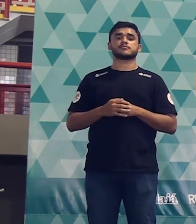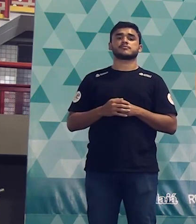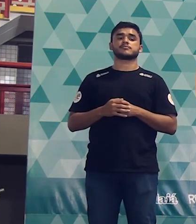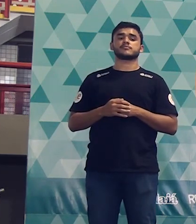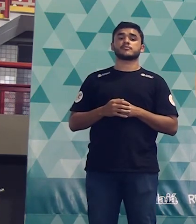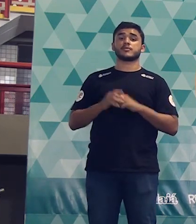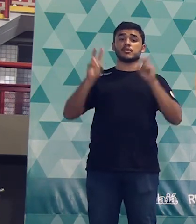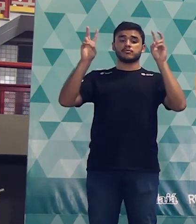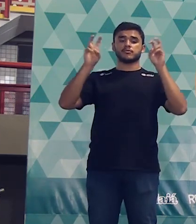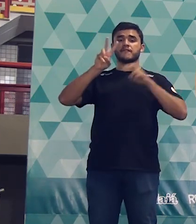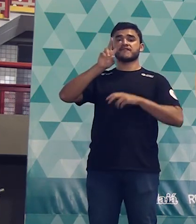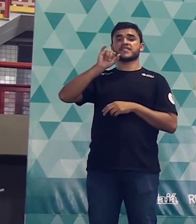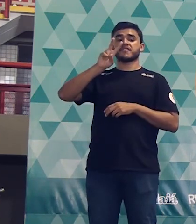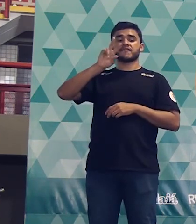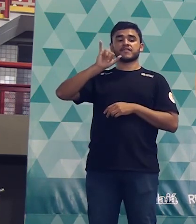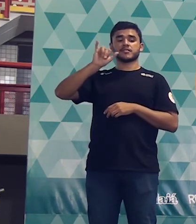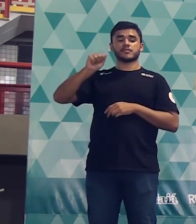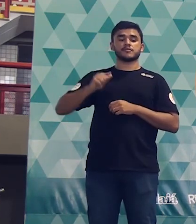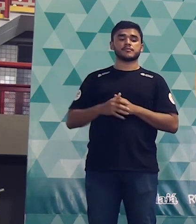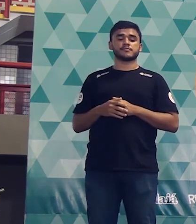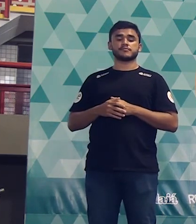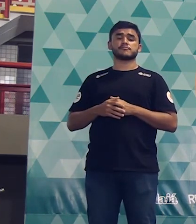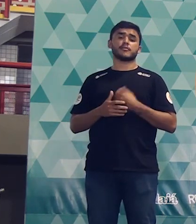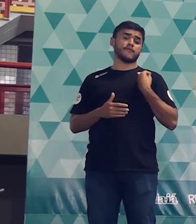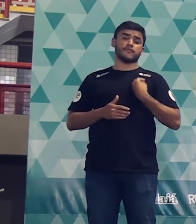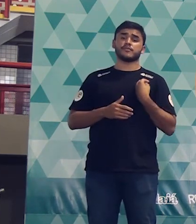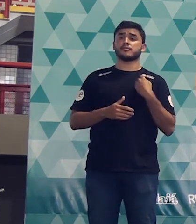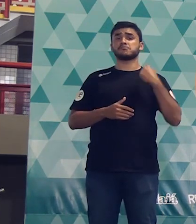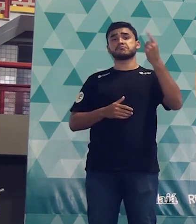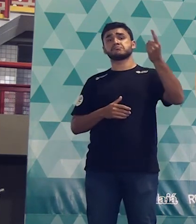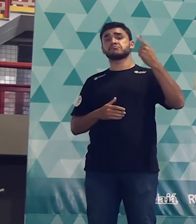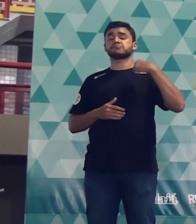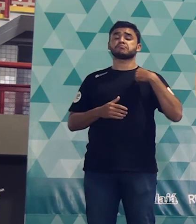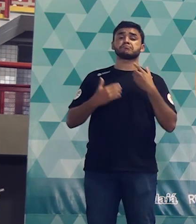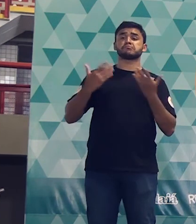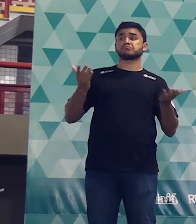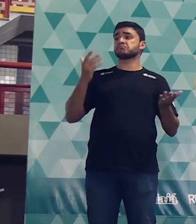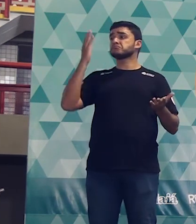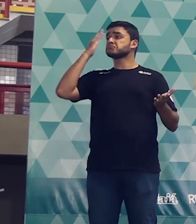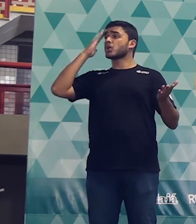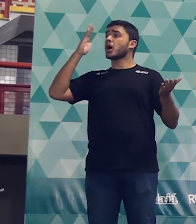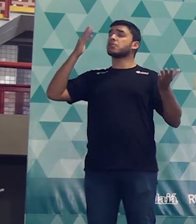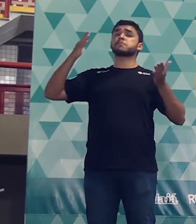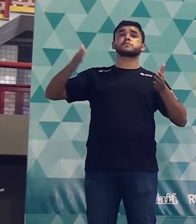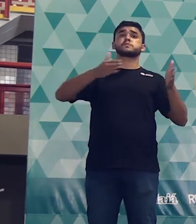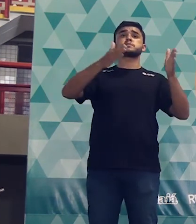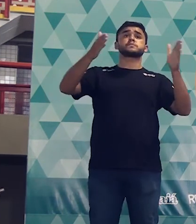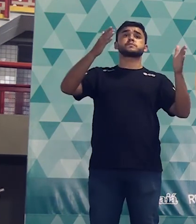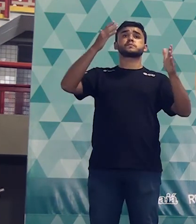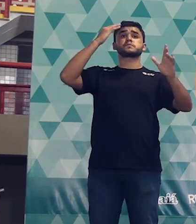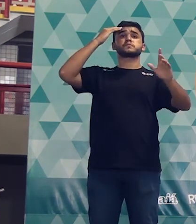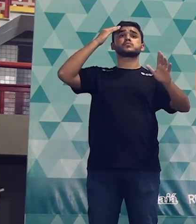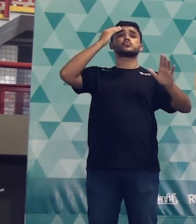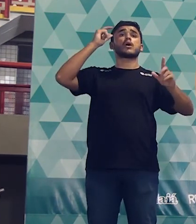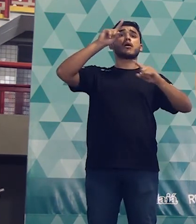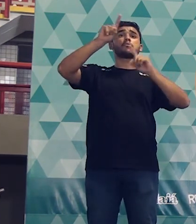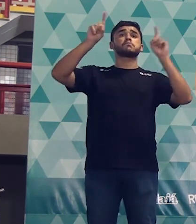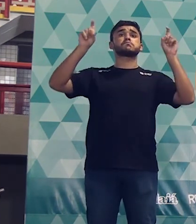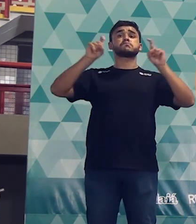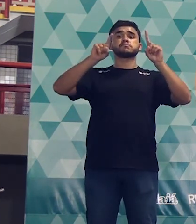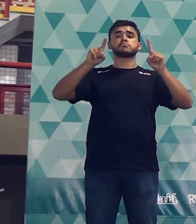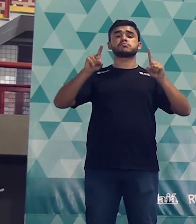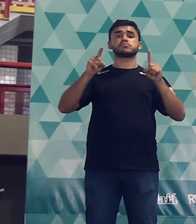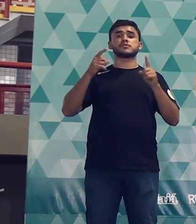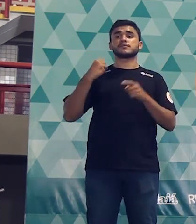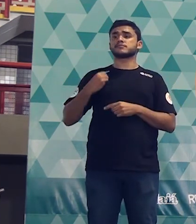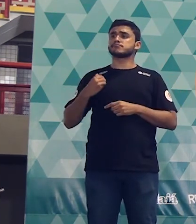Vivia, né? O nome do poema. Ó. A vida vem e vai, sem saber o que vai acontecer. Até encontra com a batida,